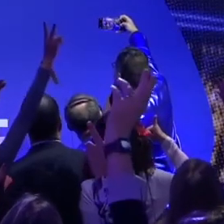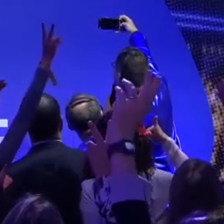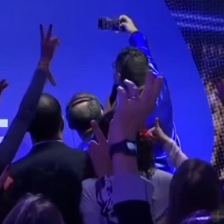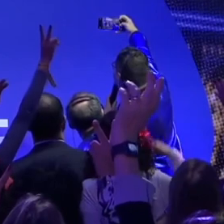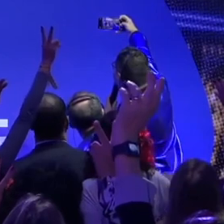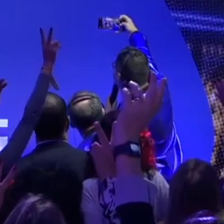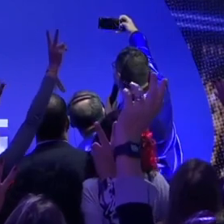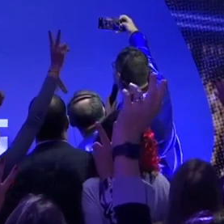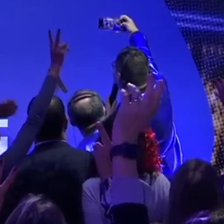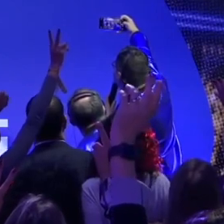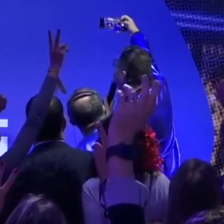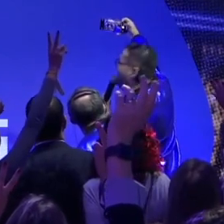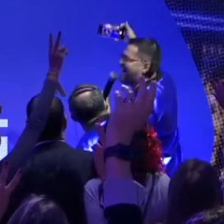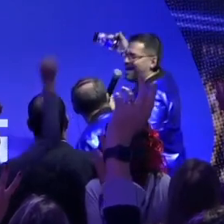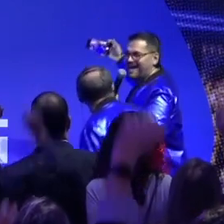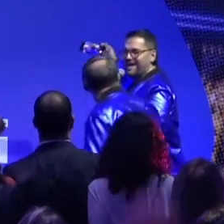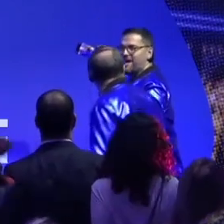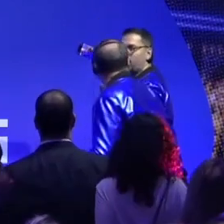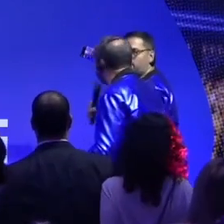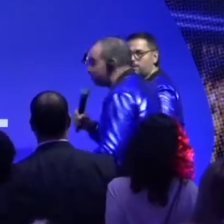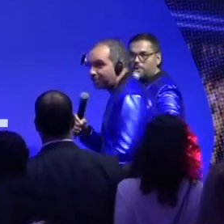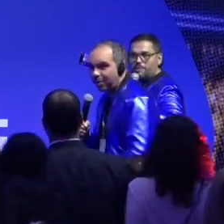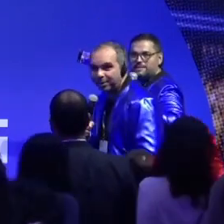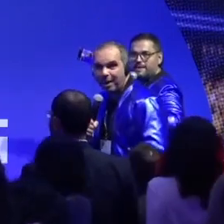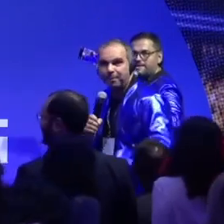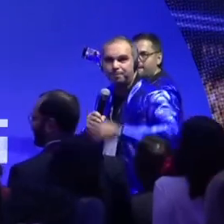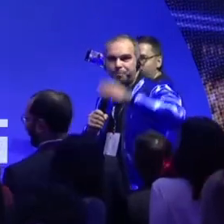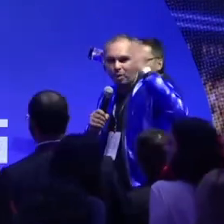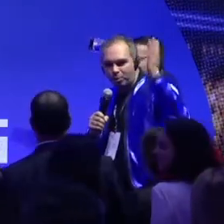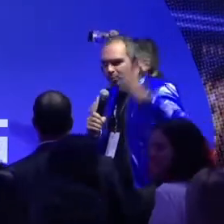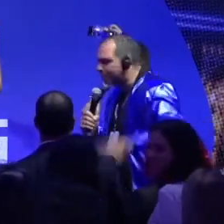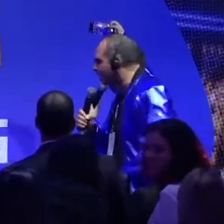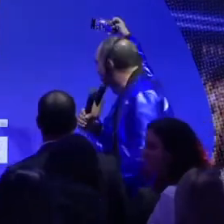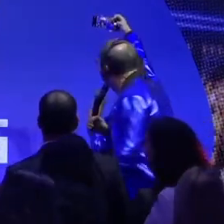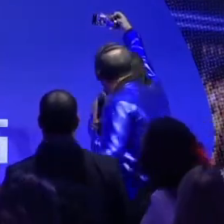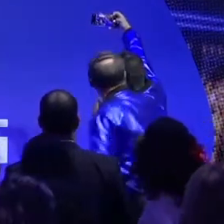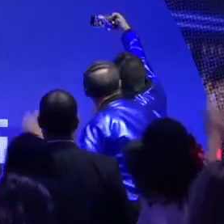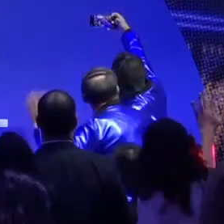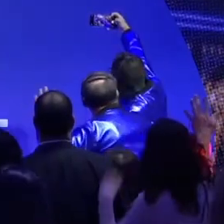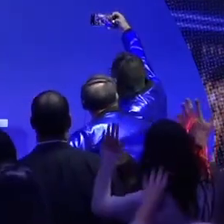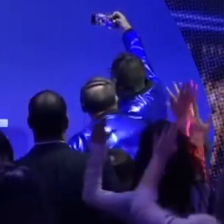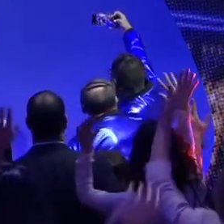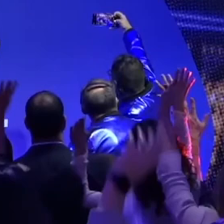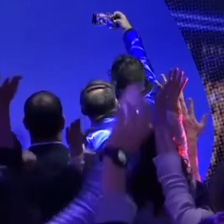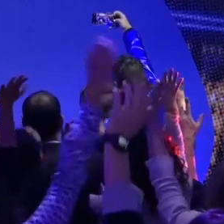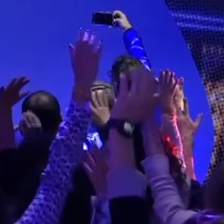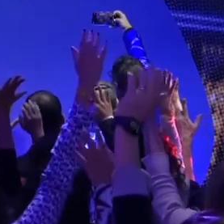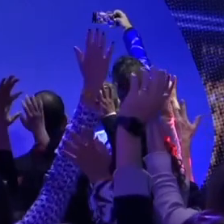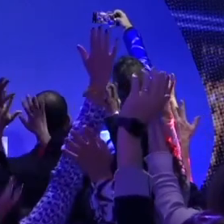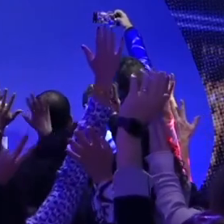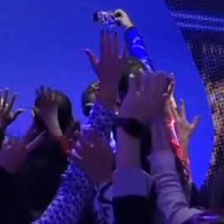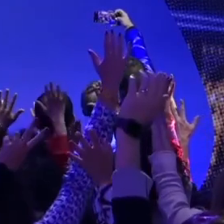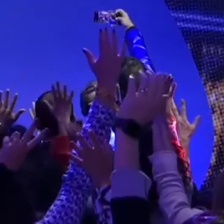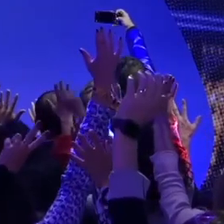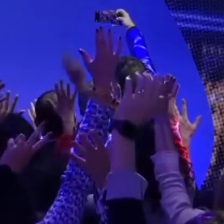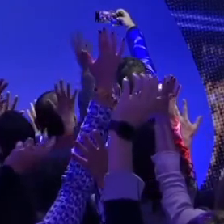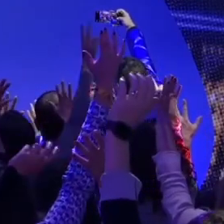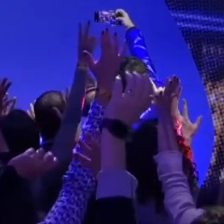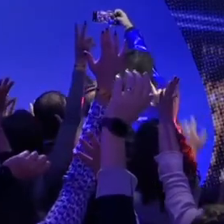Aê! Agora de braço levantado. Agora de braço pra cima. As mãos pra cima. Um, dois, três e...